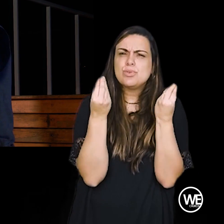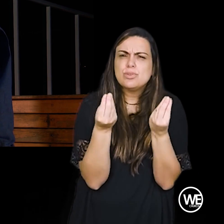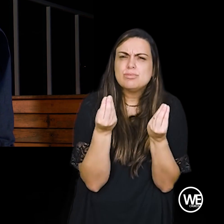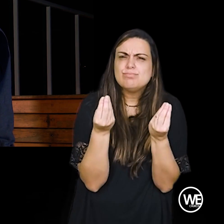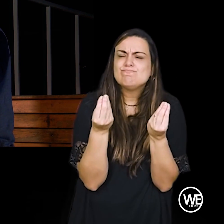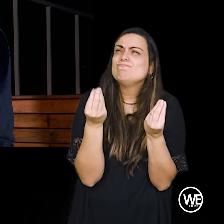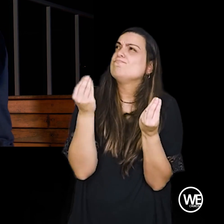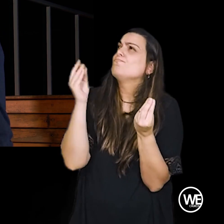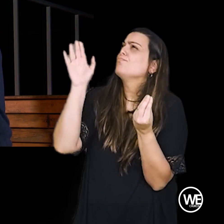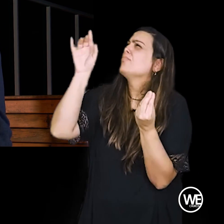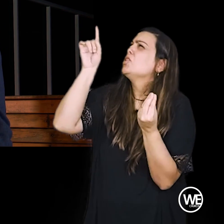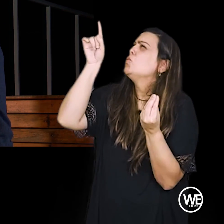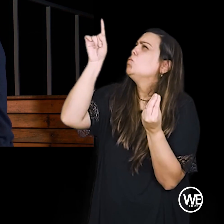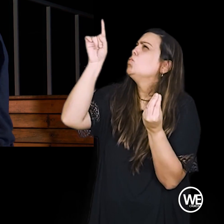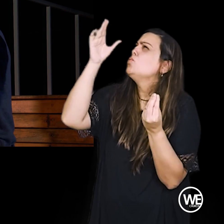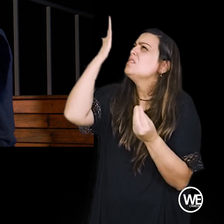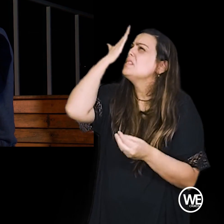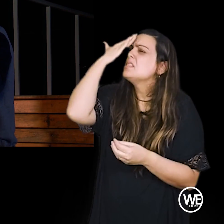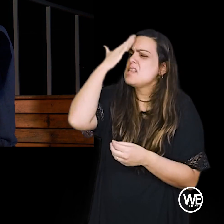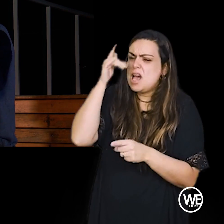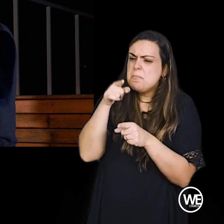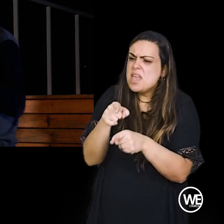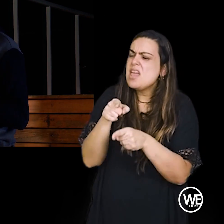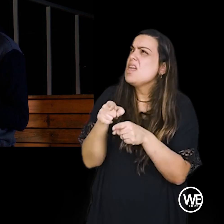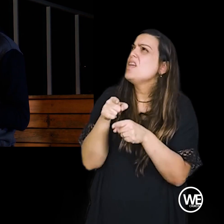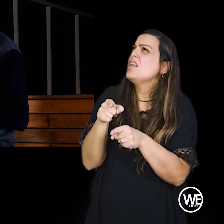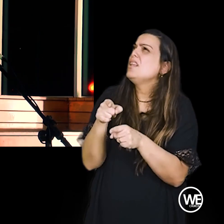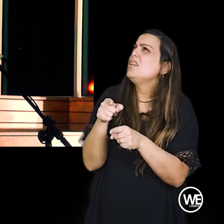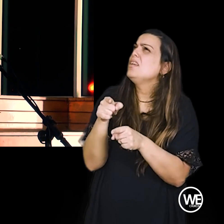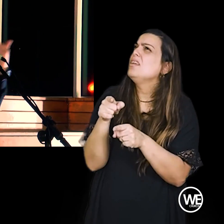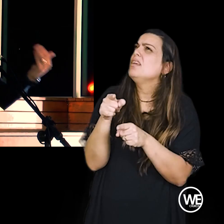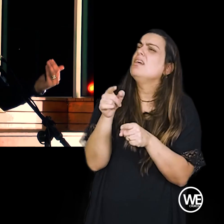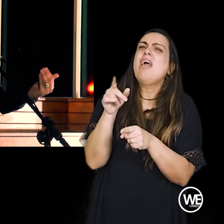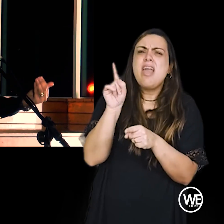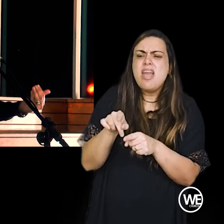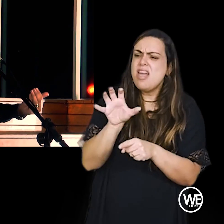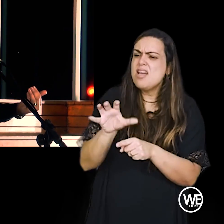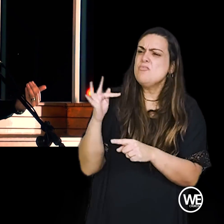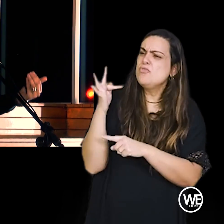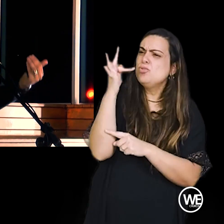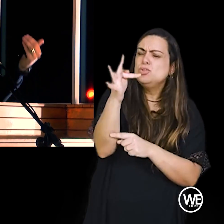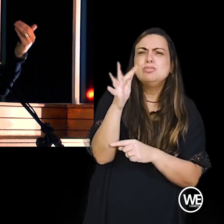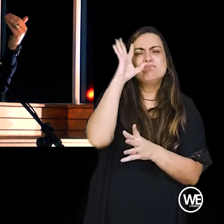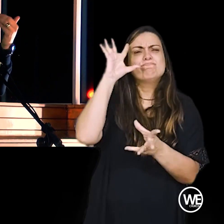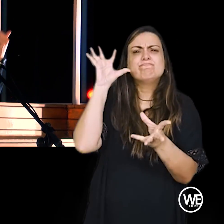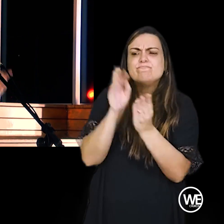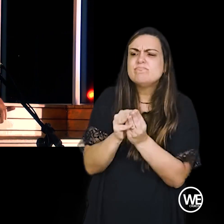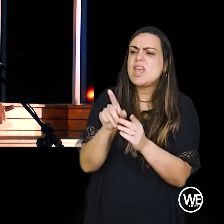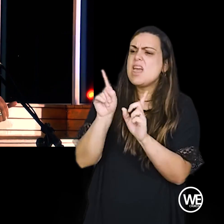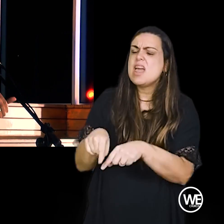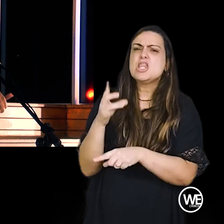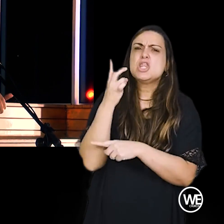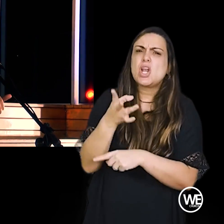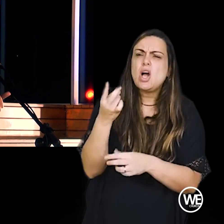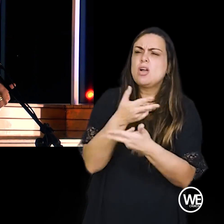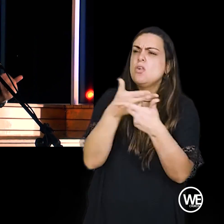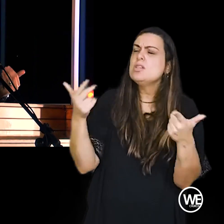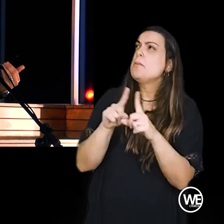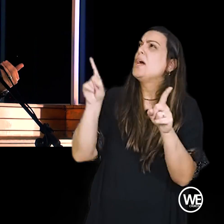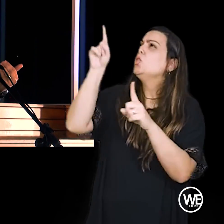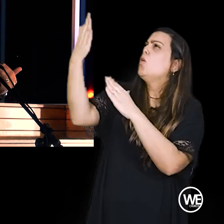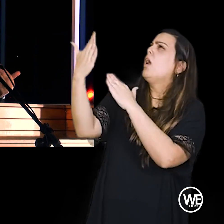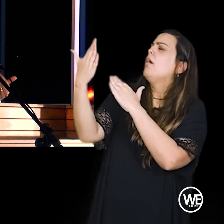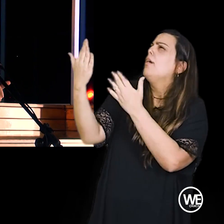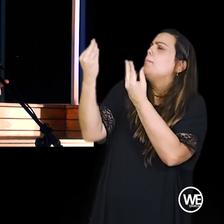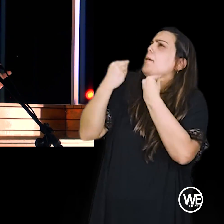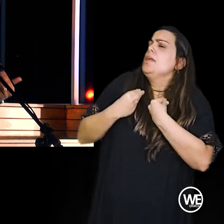ainda sabendo do futuro desse homem, me fez sentir tudo aquilo? Porque eu entendia que era Deus, me trouxe uma consciência, me